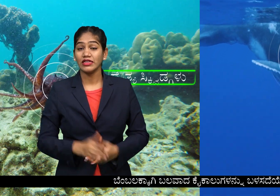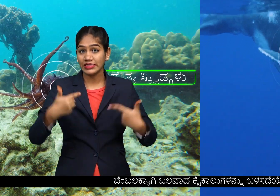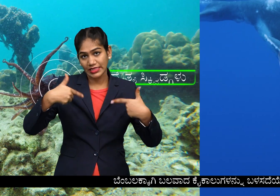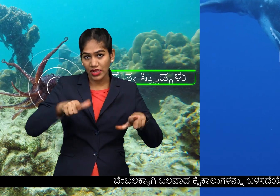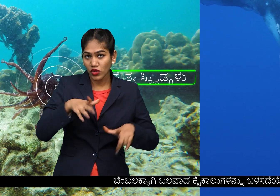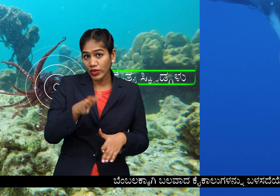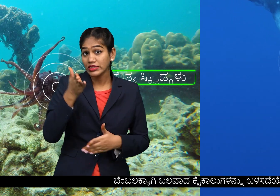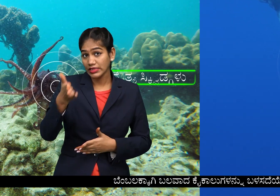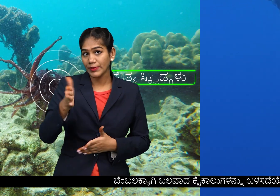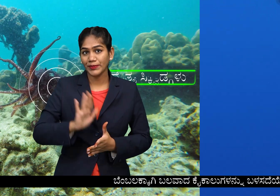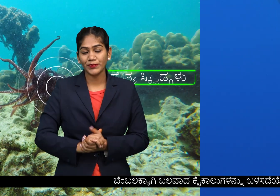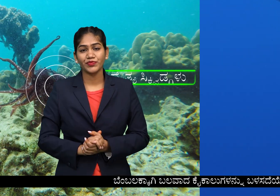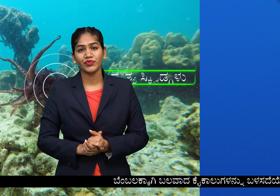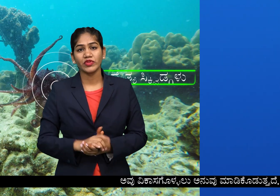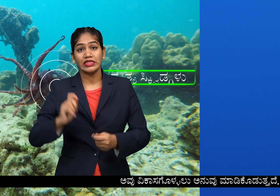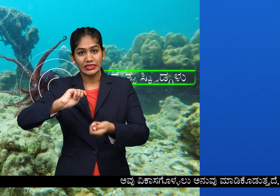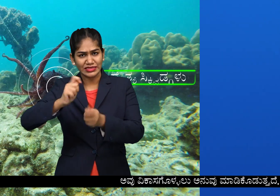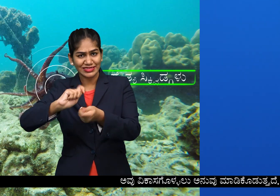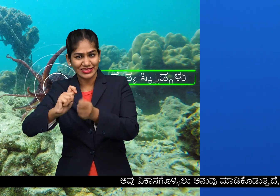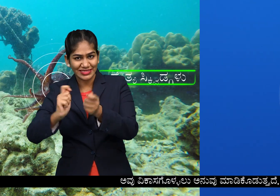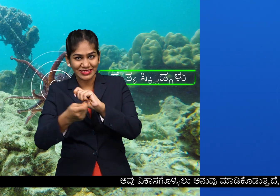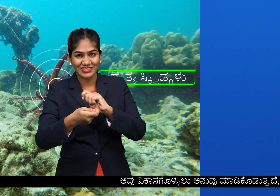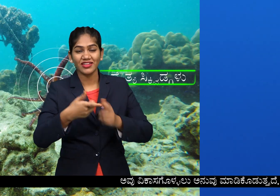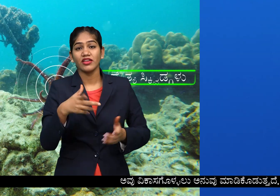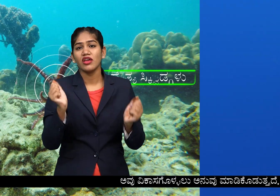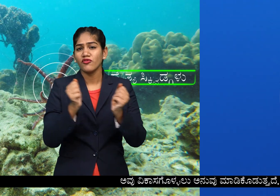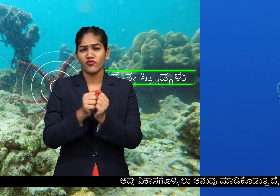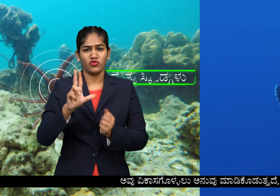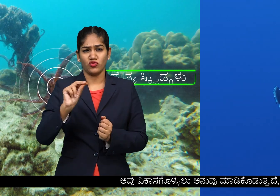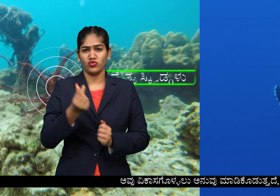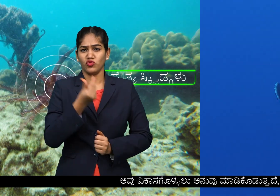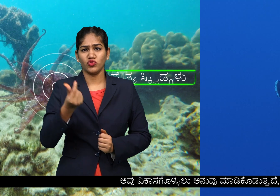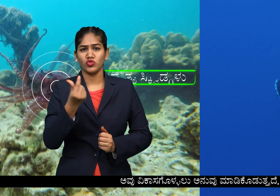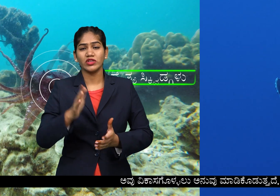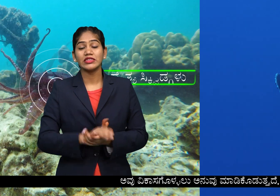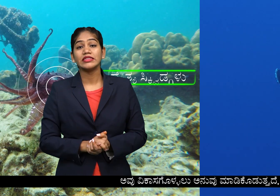ಬೆಂಬಲಕ್ಕಾಗಿ ಬಲವಾದ ಕೈಕಾಲುಗಳನ್ನು ಬಳಸದೆಯೇ ಅವು ವಿಕಸನಗೊಳ್ಳಲು ಅನುವು ಮಾಡಿಕೊಡುತ್ತದೆ. .